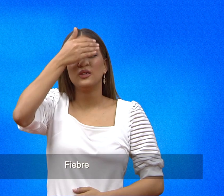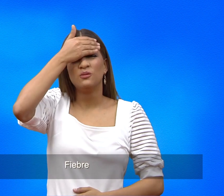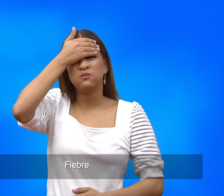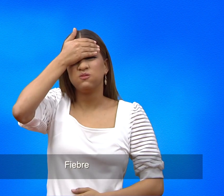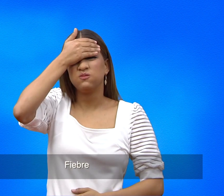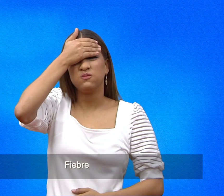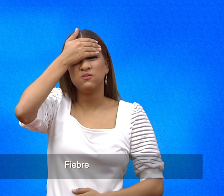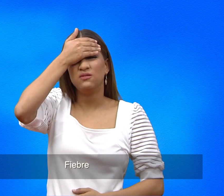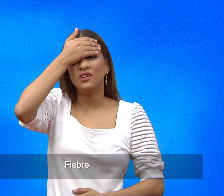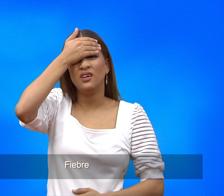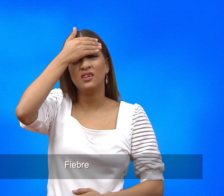fiebre